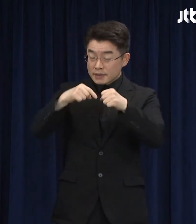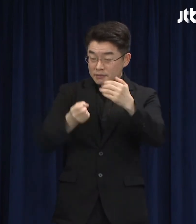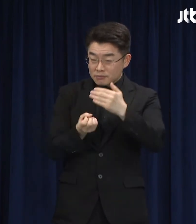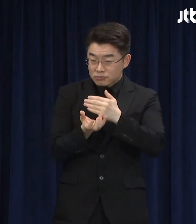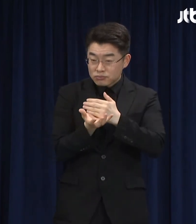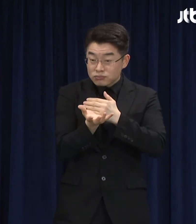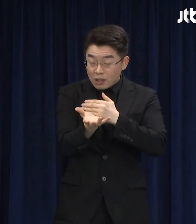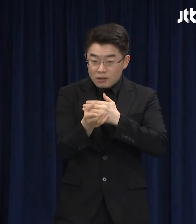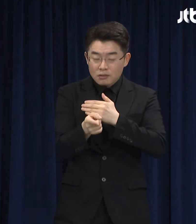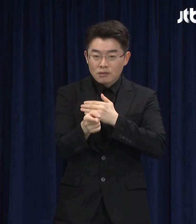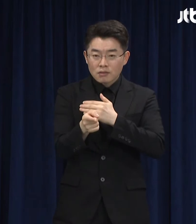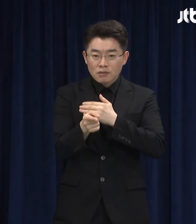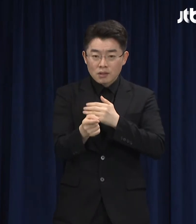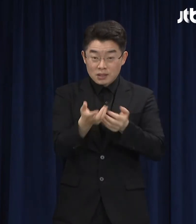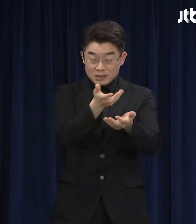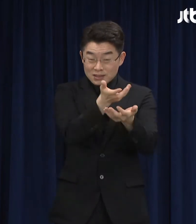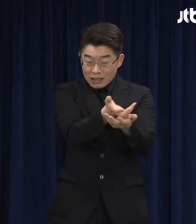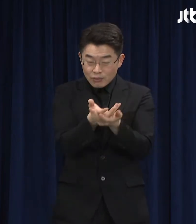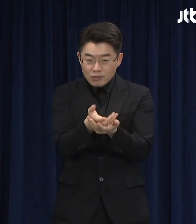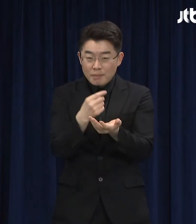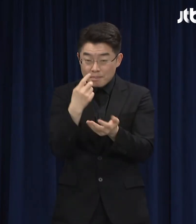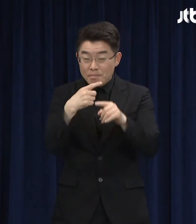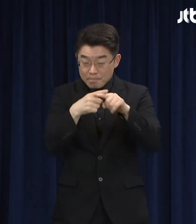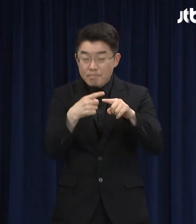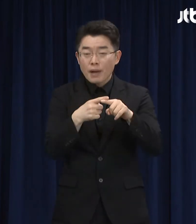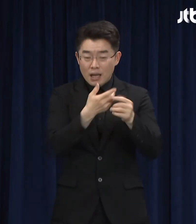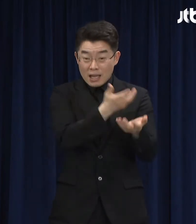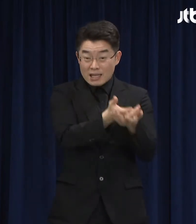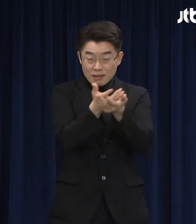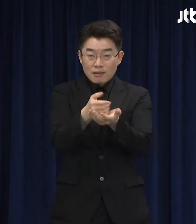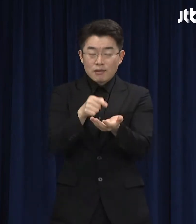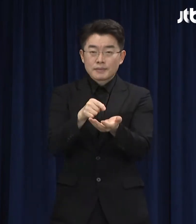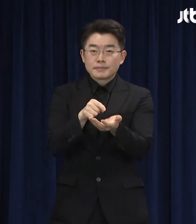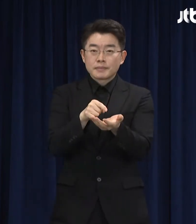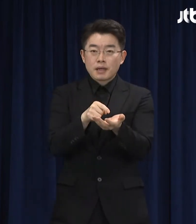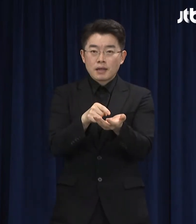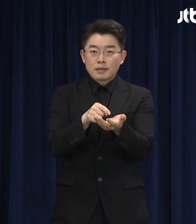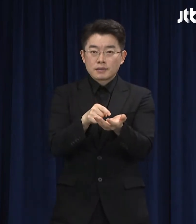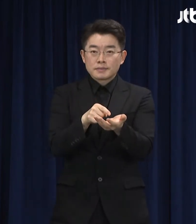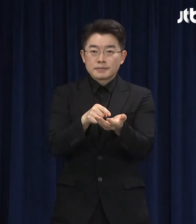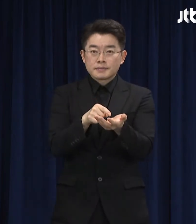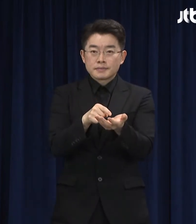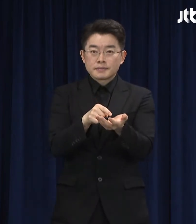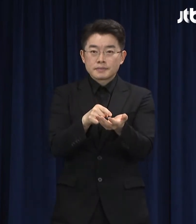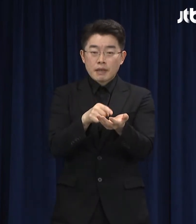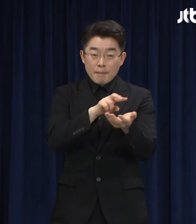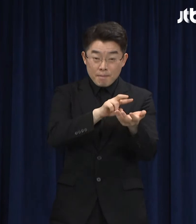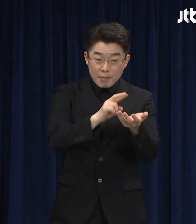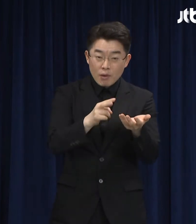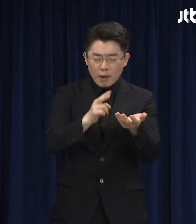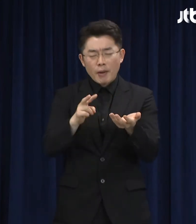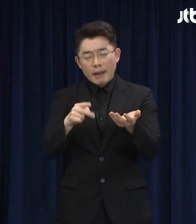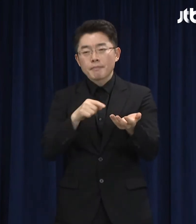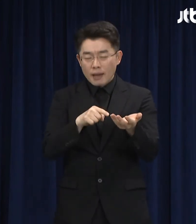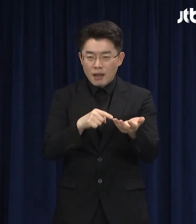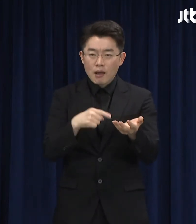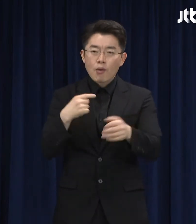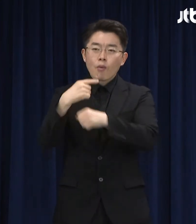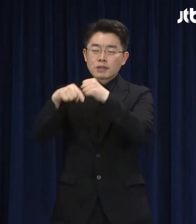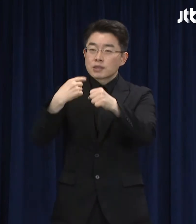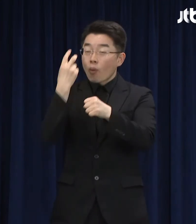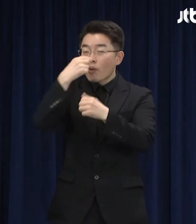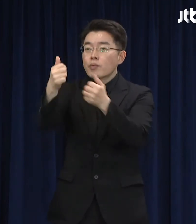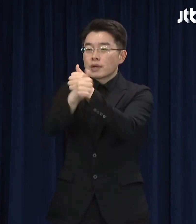영향평가에 대한 자료를 수정해서 제출했습니다. 일본 원자력 규제위원회에 제출을 했습니다. 수정을 해서.